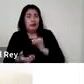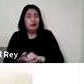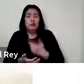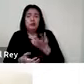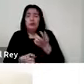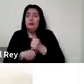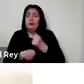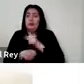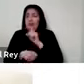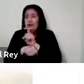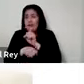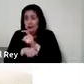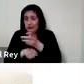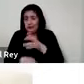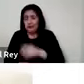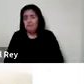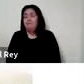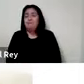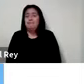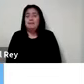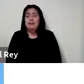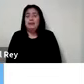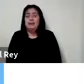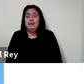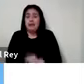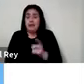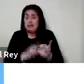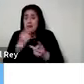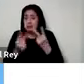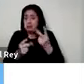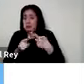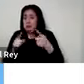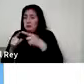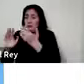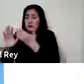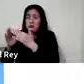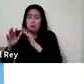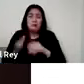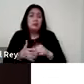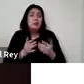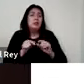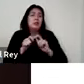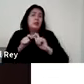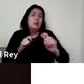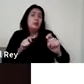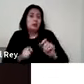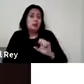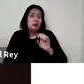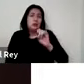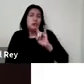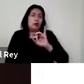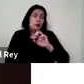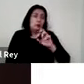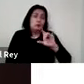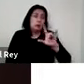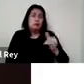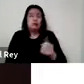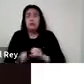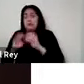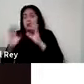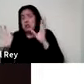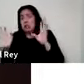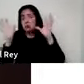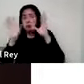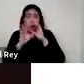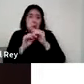trabajo pedagógico. Se ha visitado diferentes comunidades, centros poblados de Suyuk. Si es de día o si es de